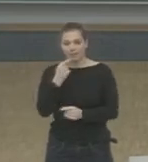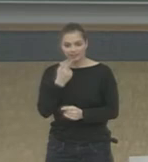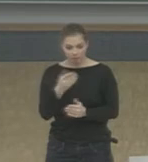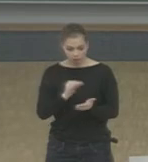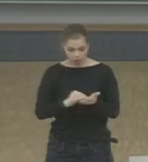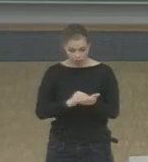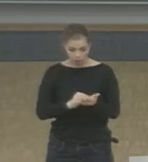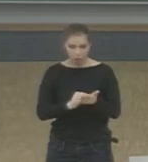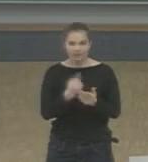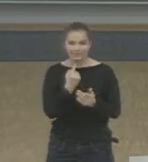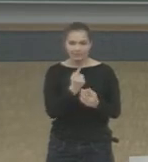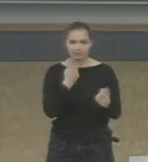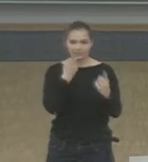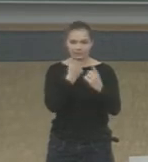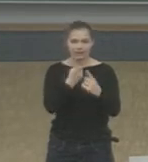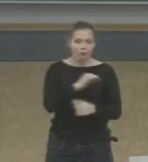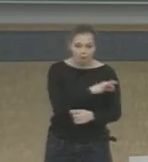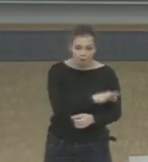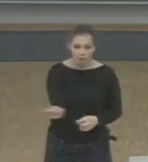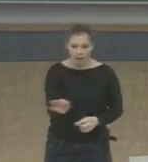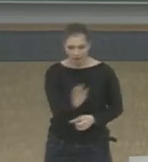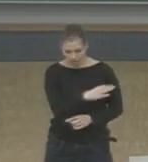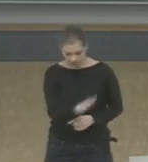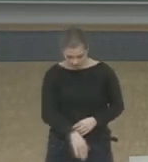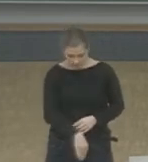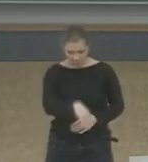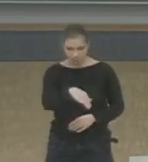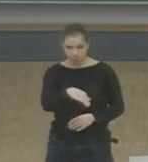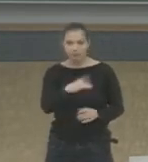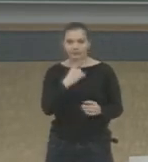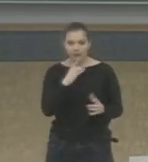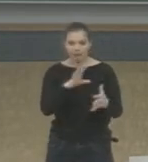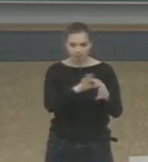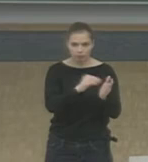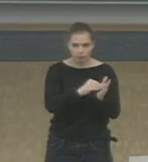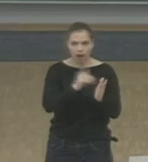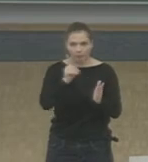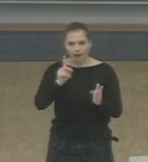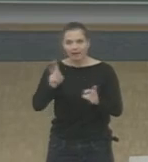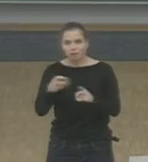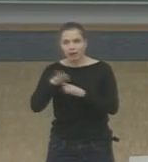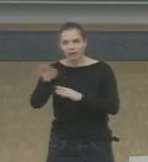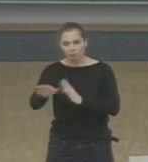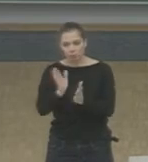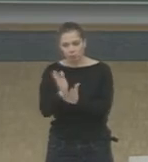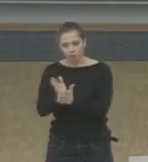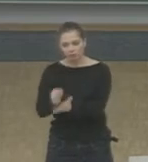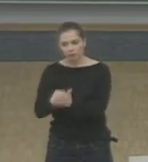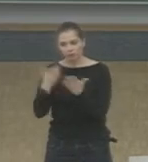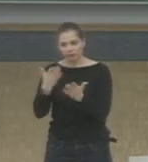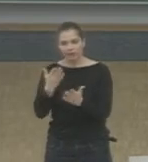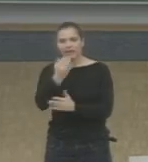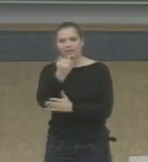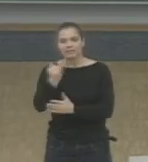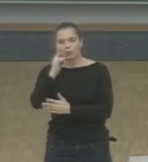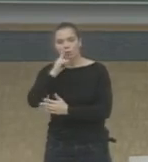für alle Heranwachsenden zugewiesen, aber bereits im zweiten Atemzug wird eingeräumt, dass eben jeder nur